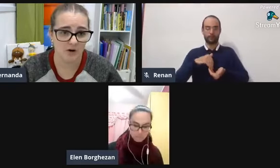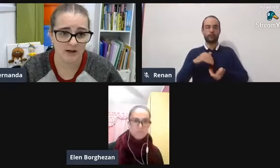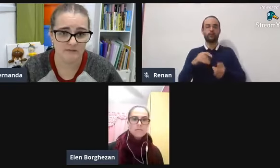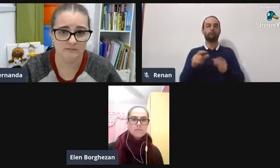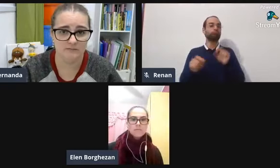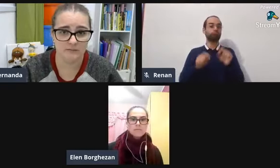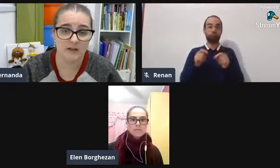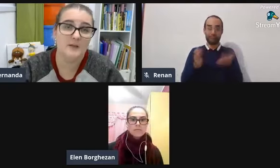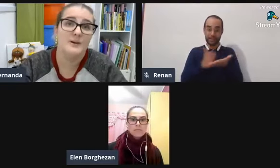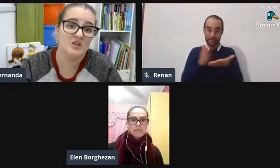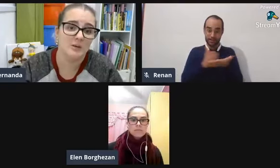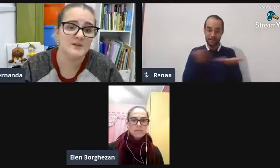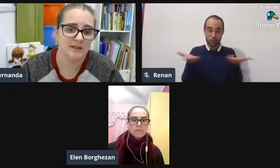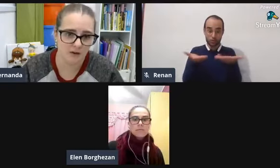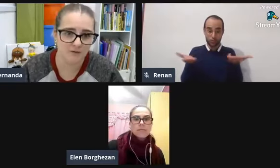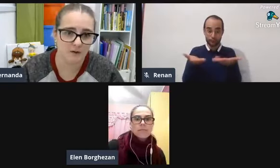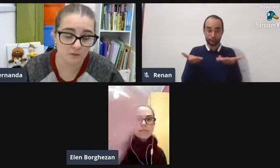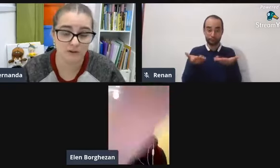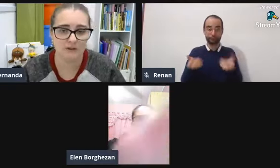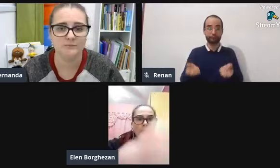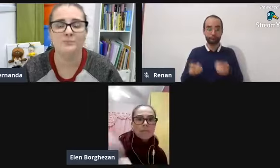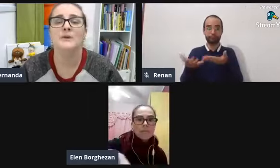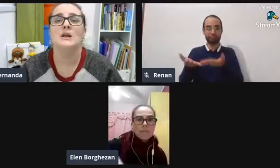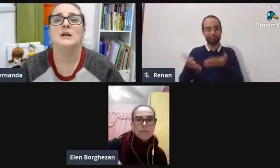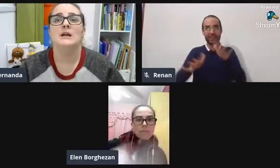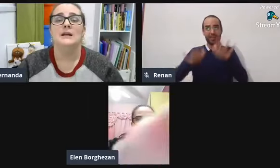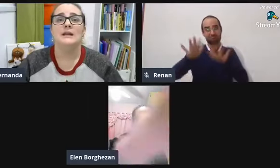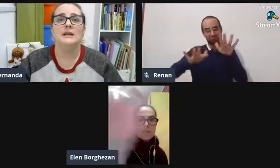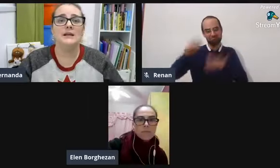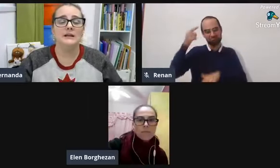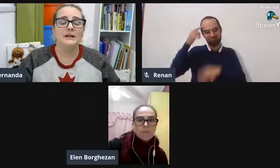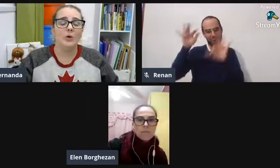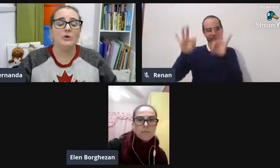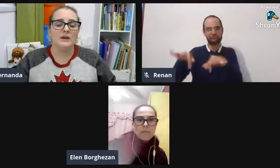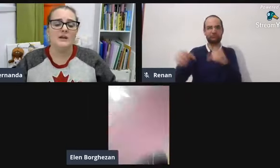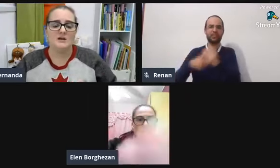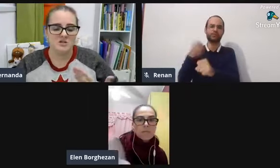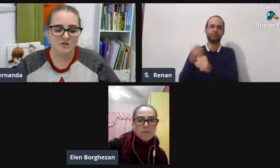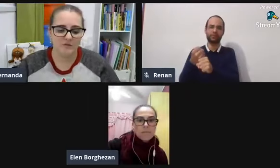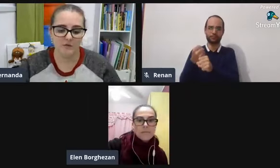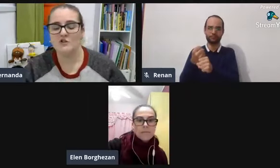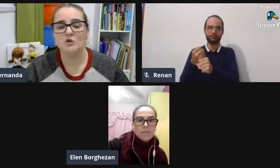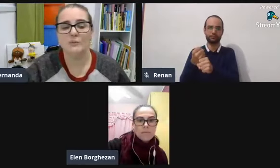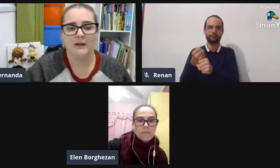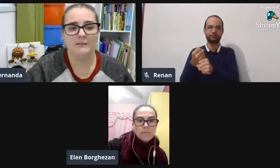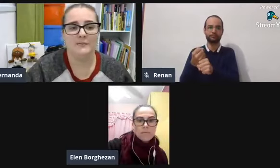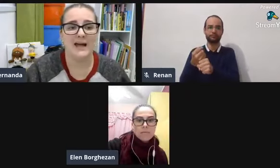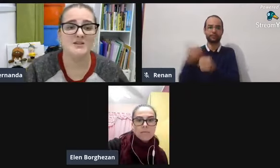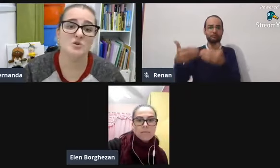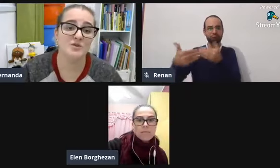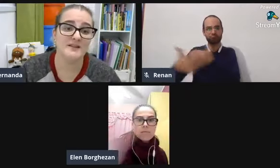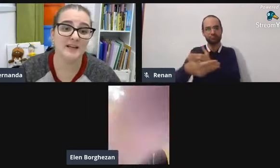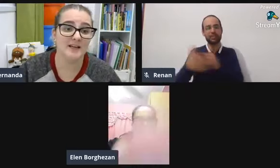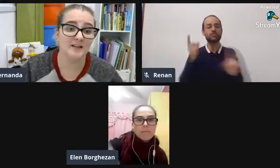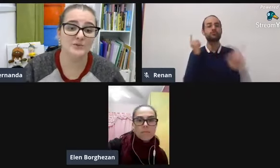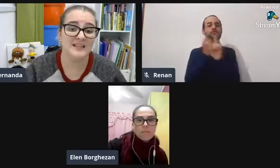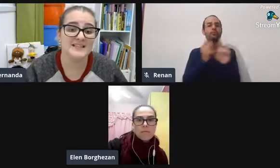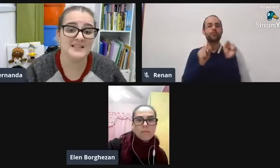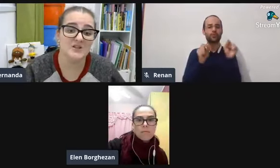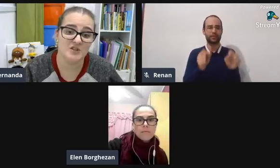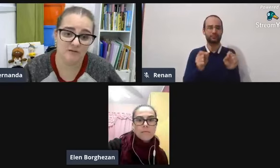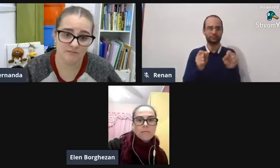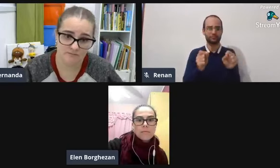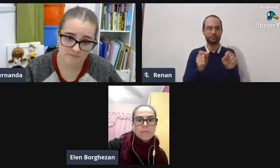lançado agora, imaginamos que até o final do ano, e o que a gente foi descobrir? A surdo-cegueira não